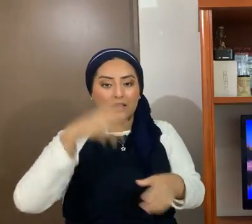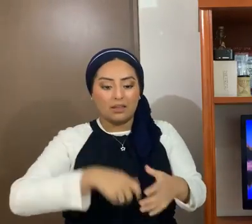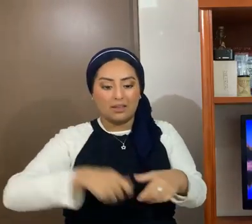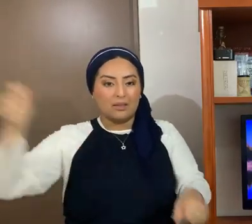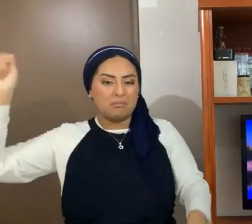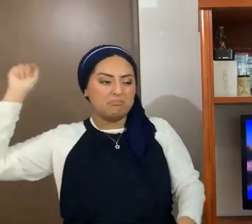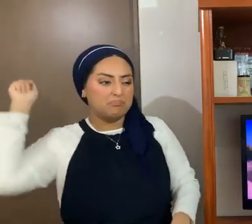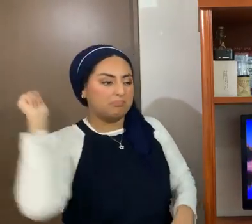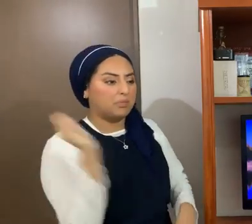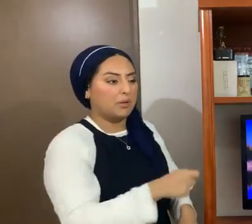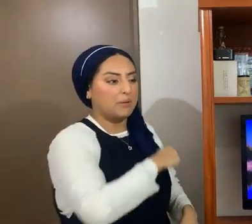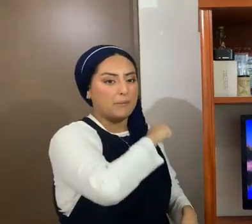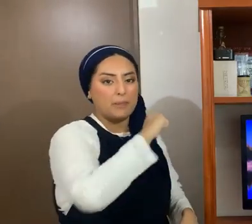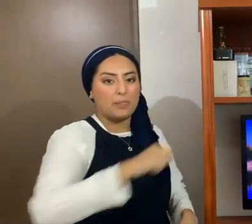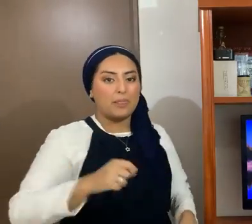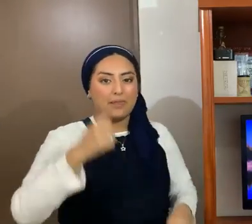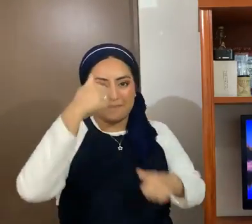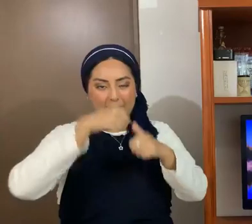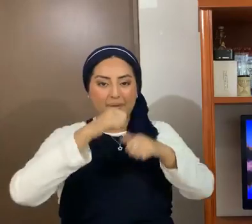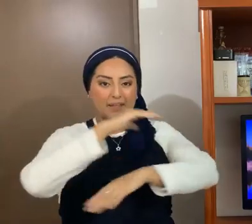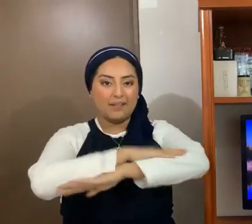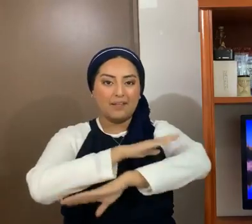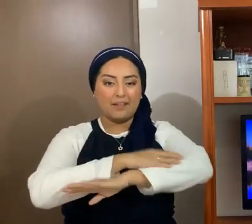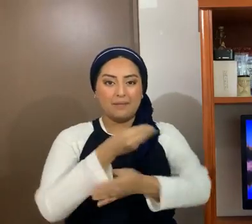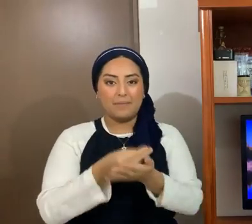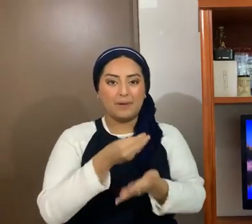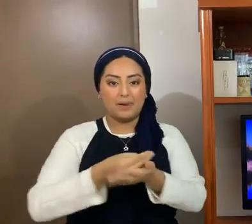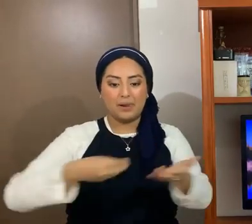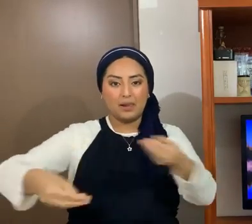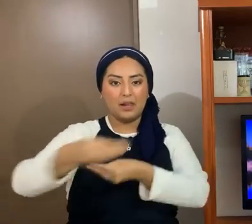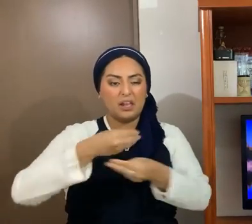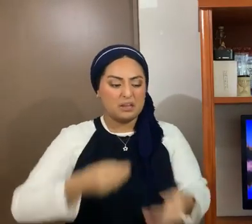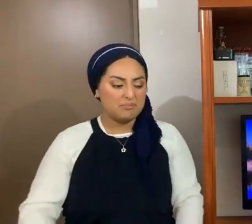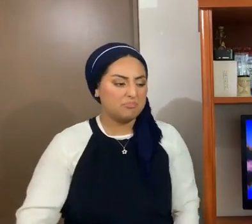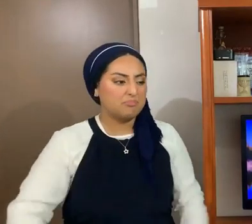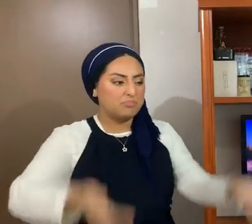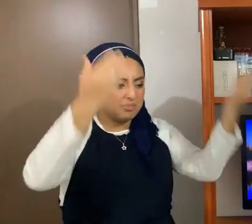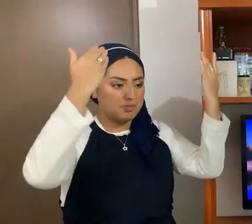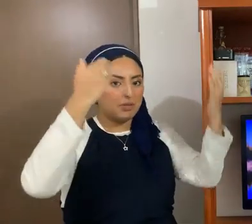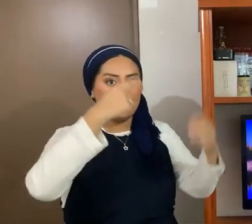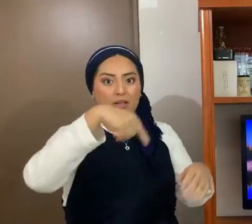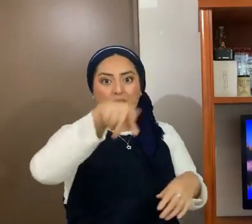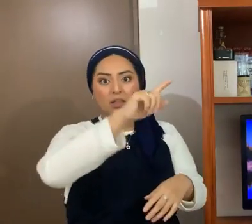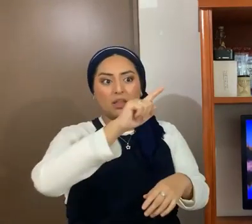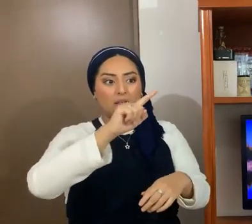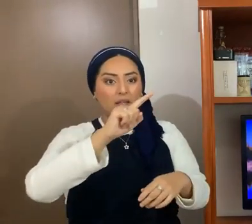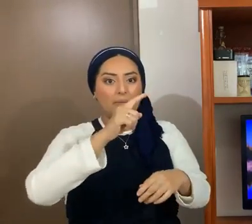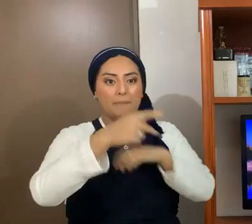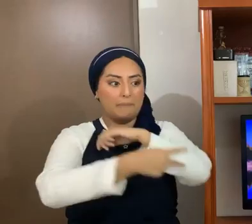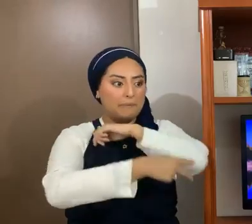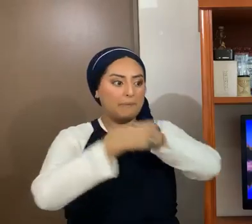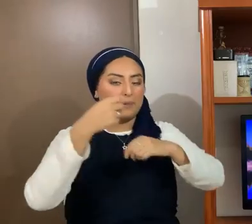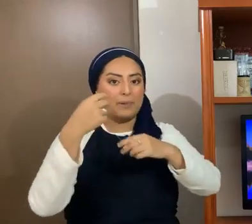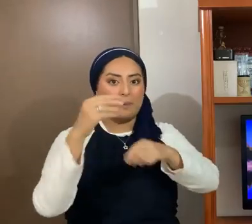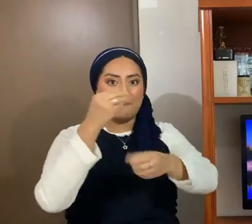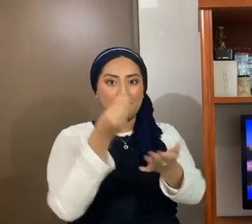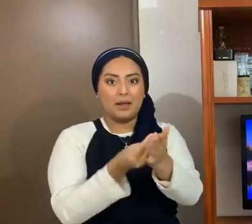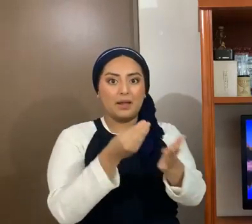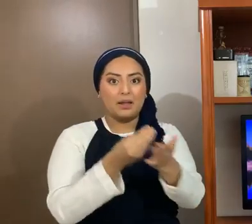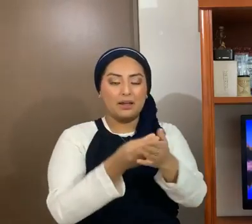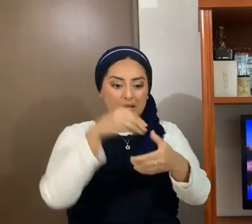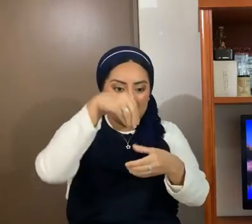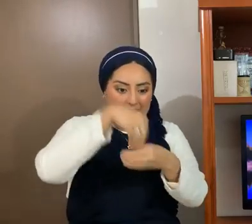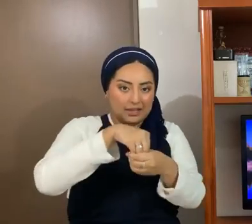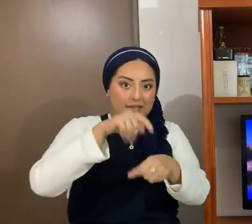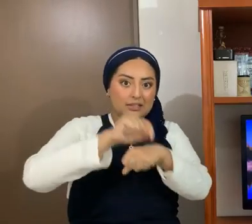el azote de cuerdas y volteó las mesas de los cambistas, porque estaban haciendo fraude. Encontró un templo indigno, encontró